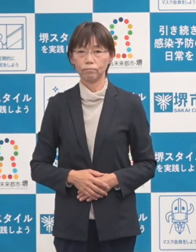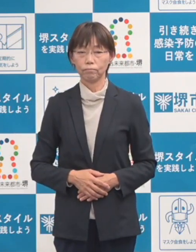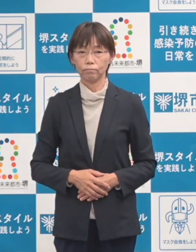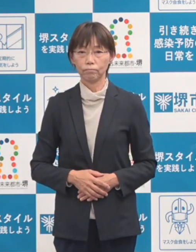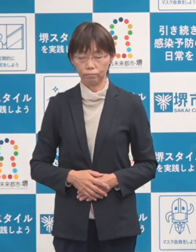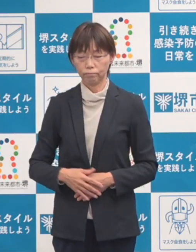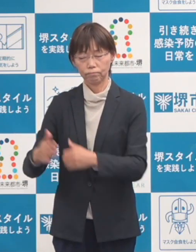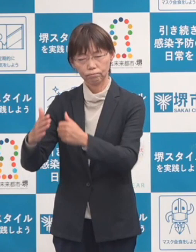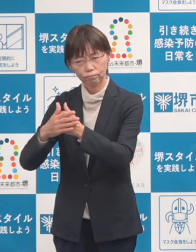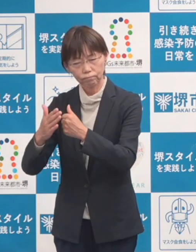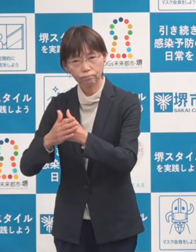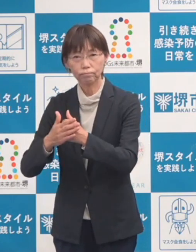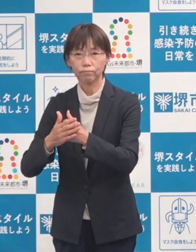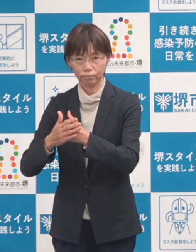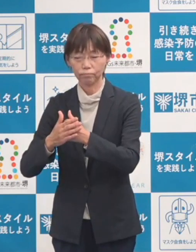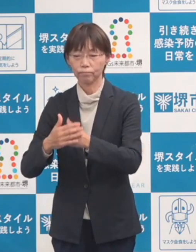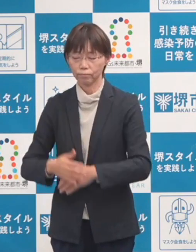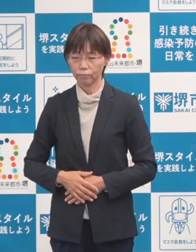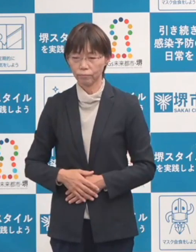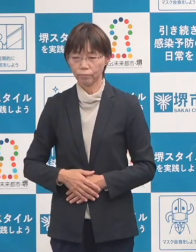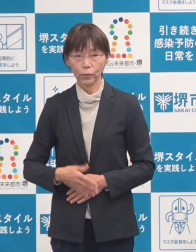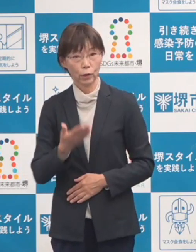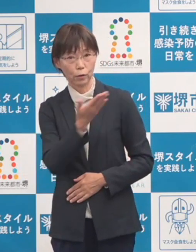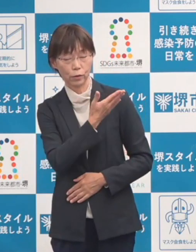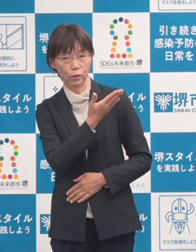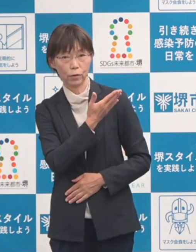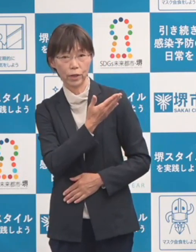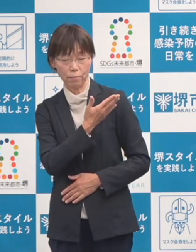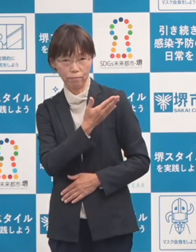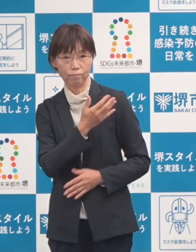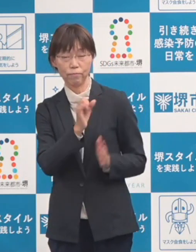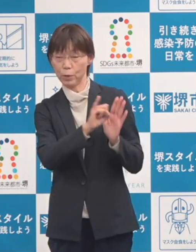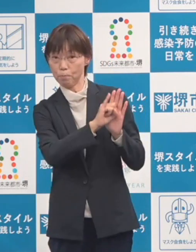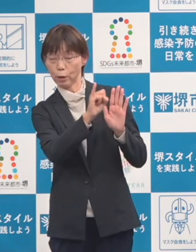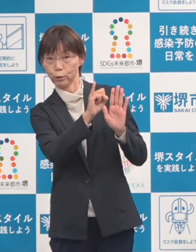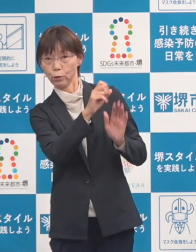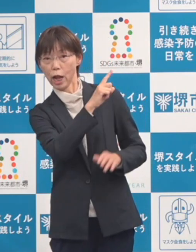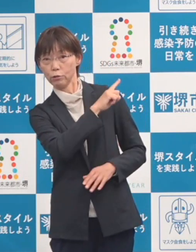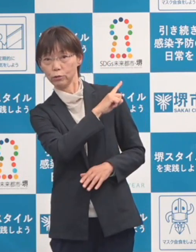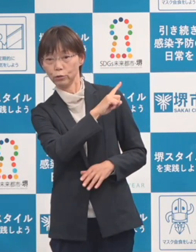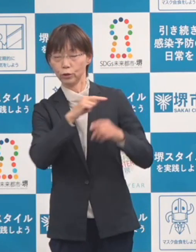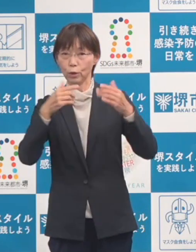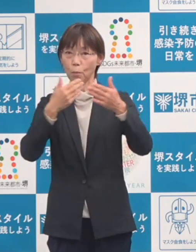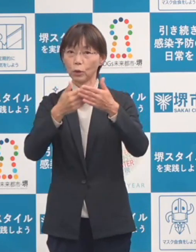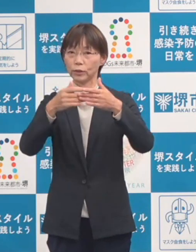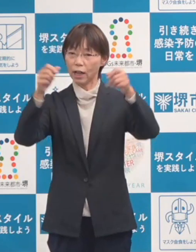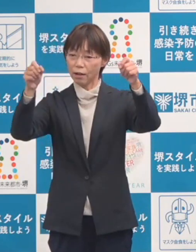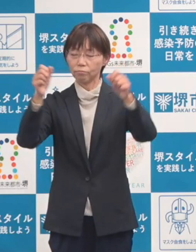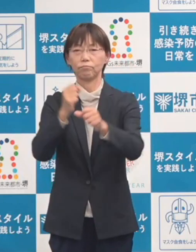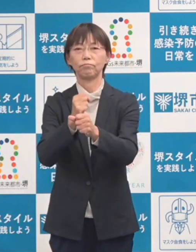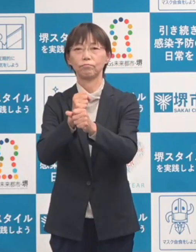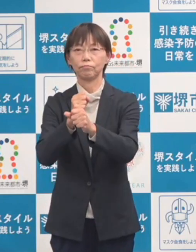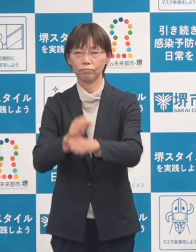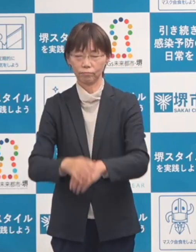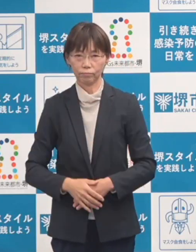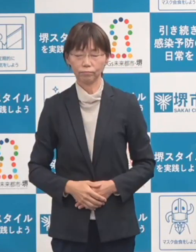ご協力をいただいて、このようなインパクトのあるポスターを作成をしております。